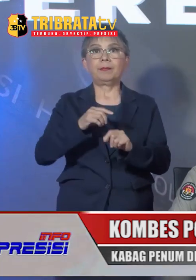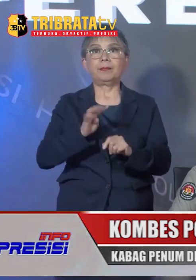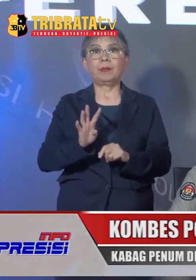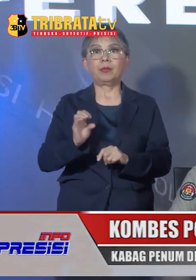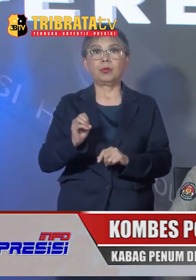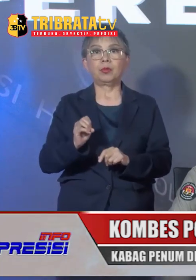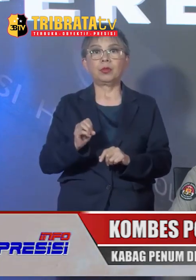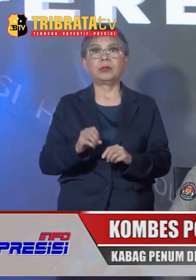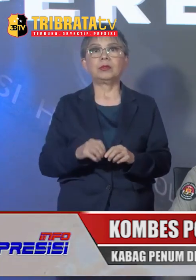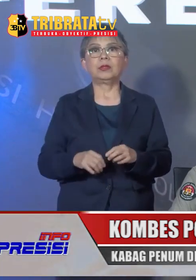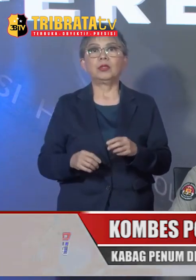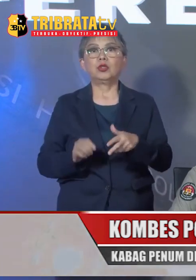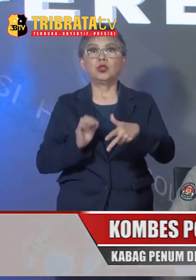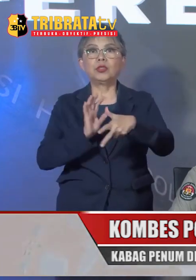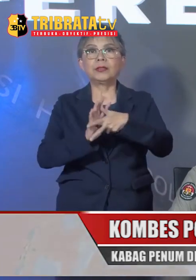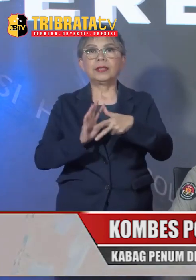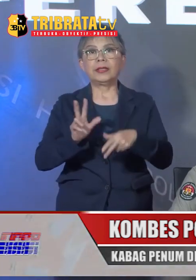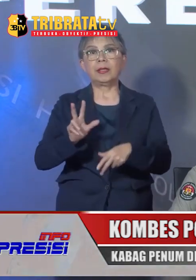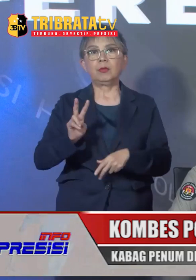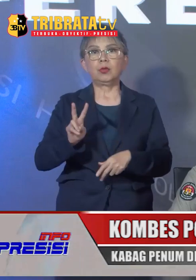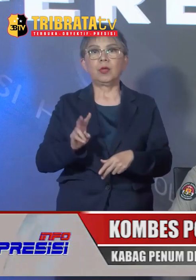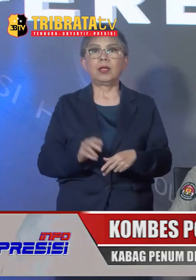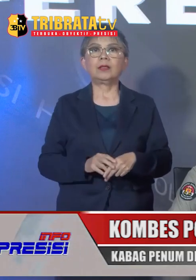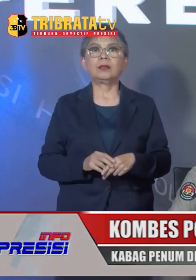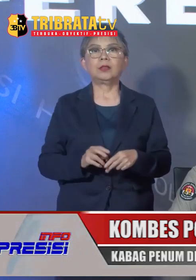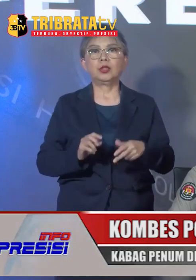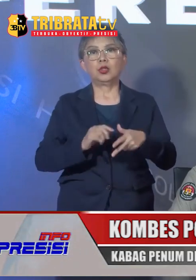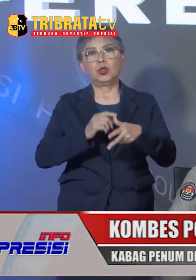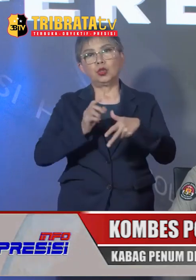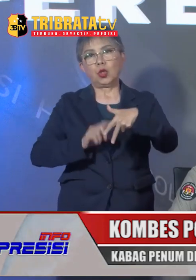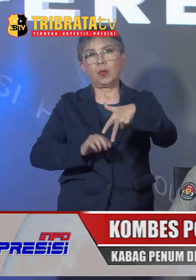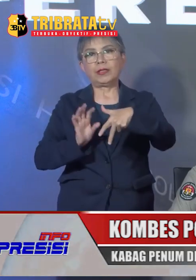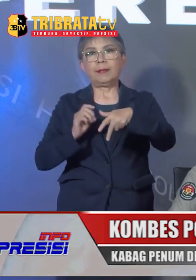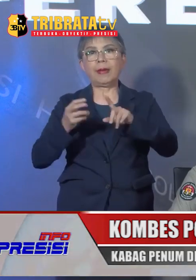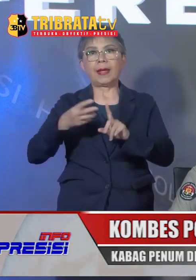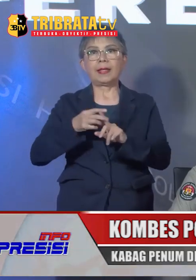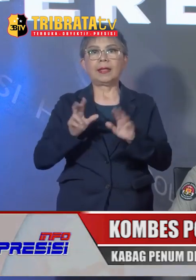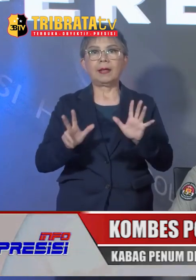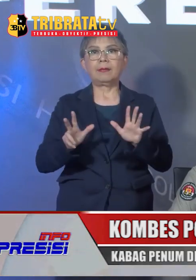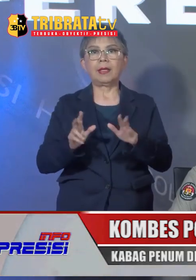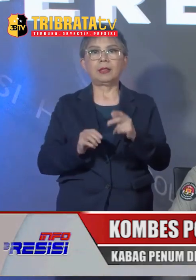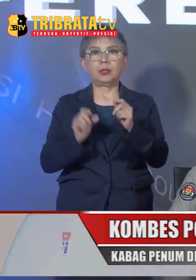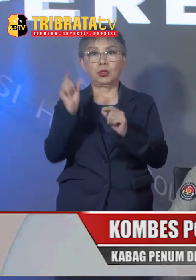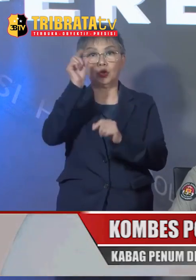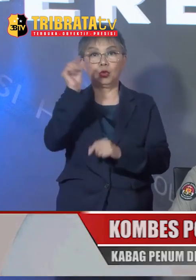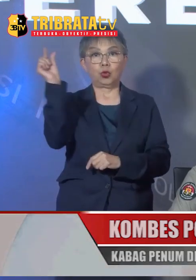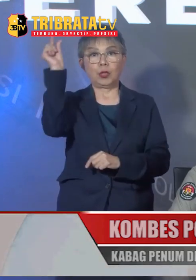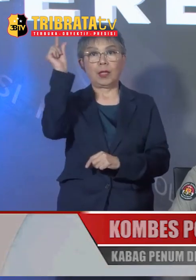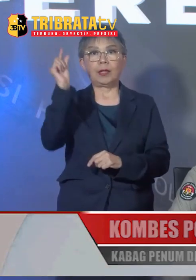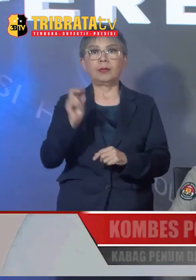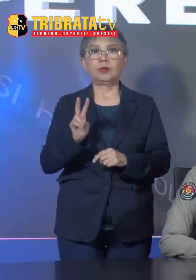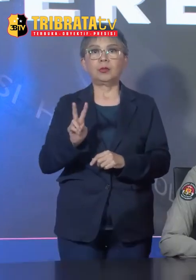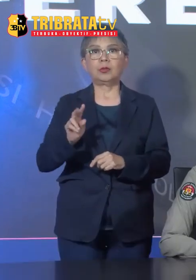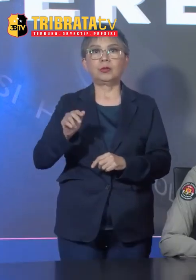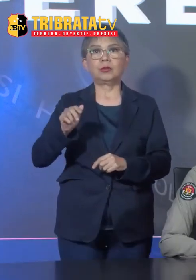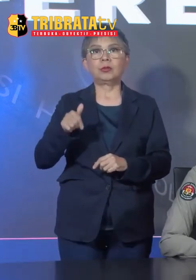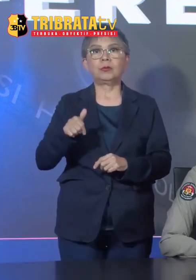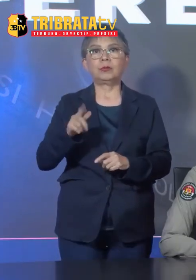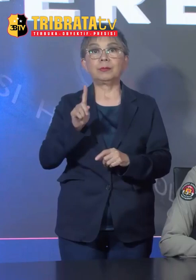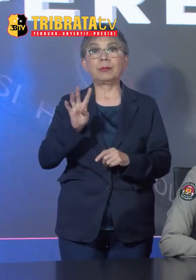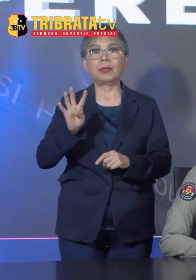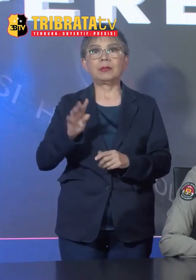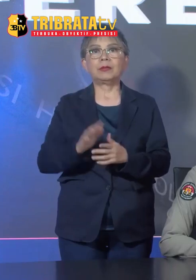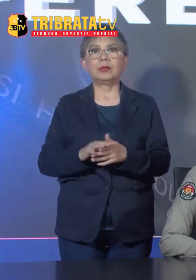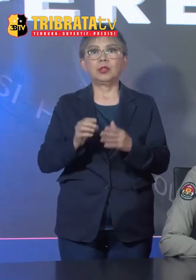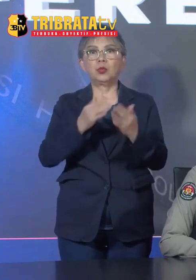Polda Sulsel 32 Polda Sulbar 8 Polda Sulut 14 Polda Sulteng